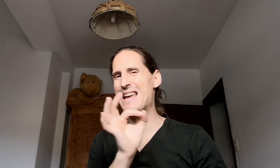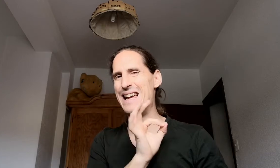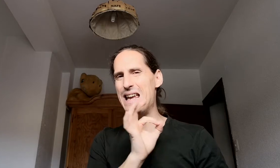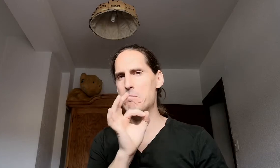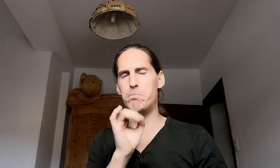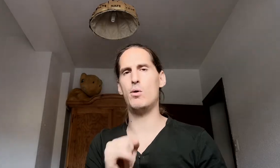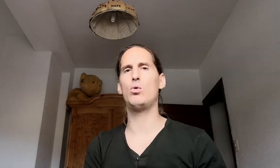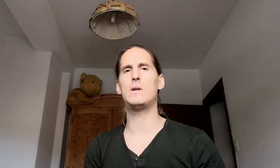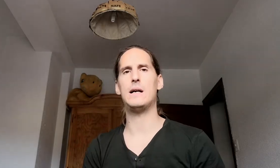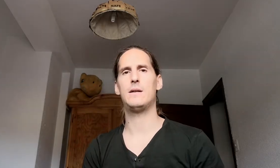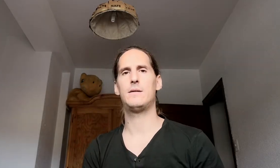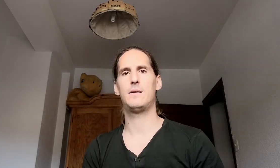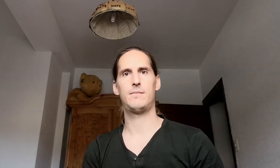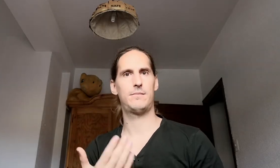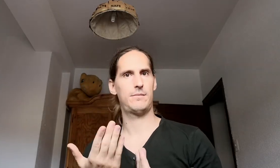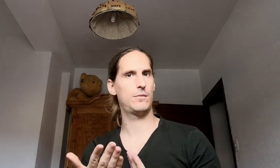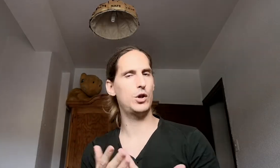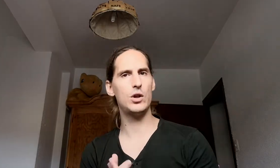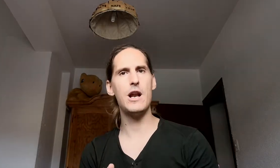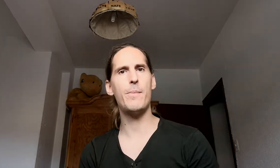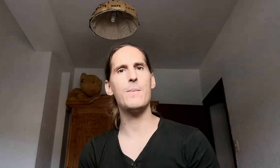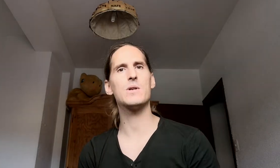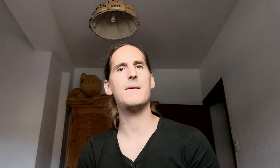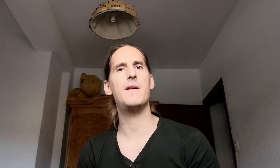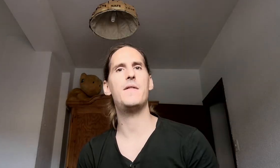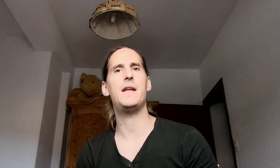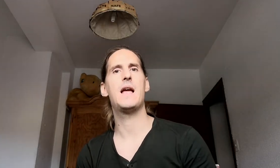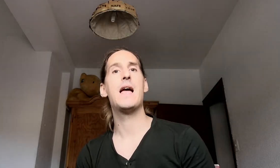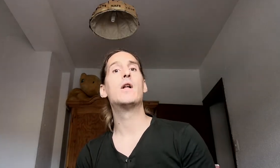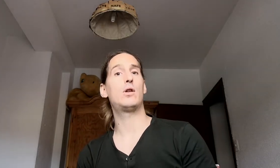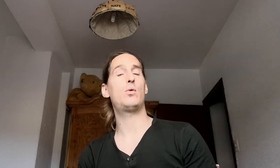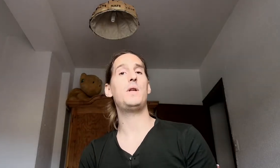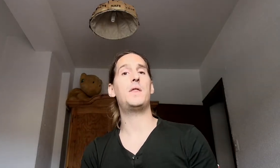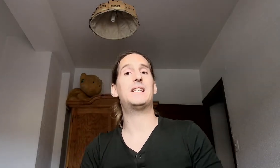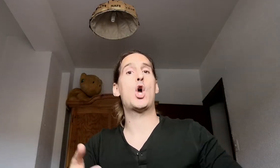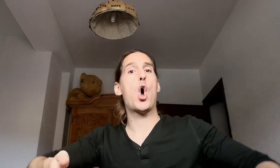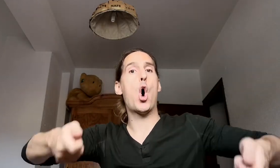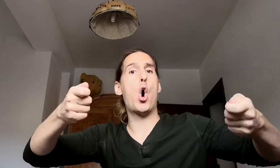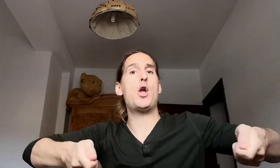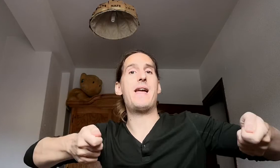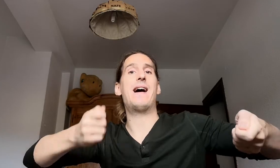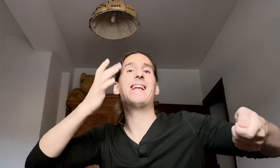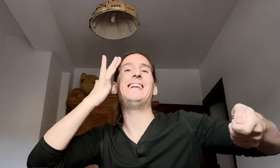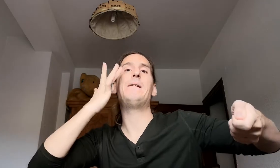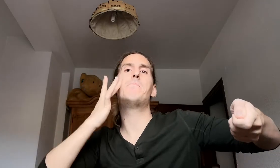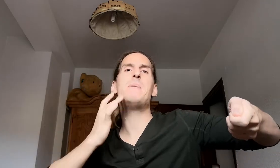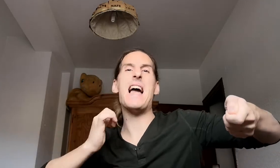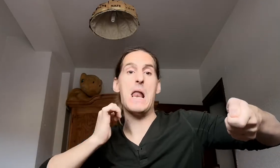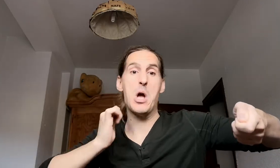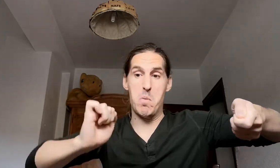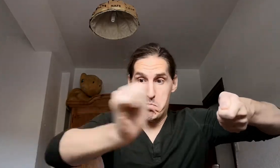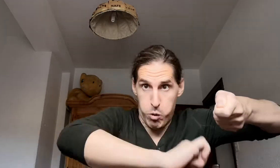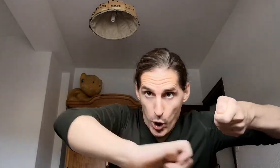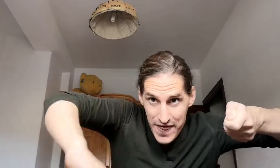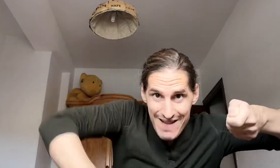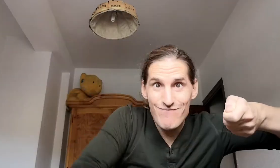quede impoluta. Entonces eso ya lo podemos decir. Entonces tú dices, olla, limpiar por